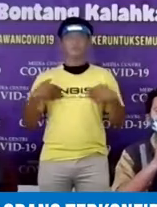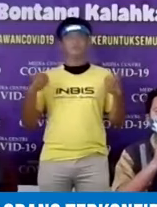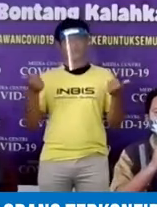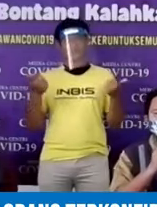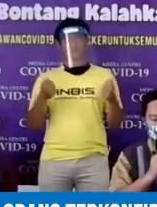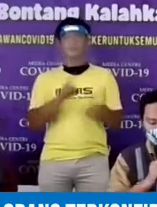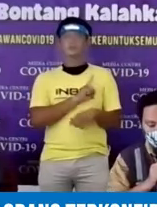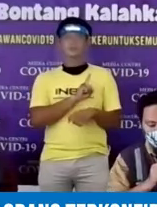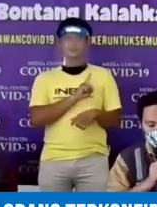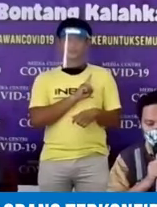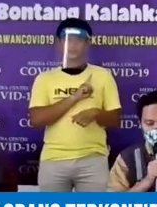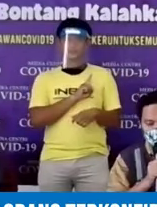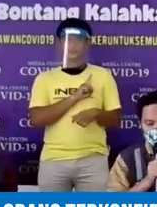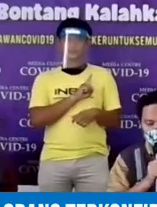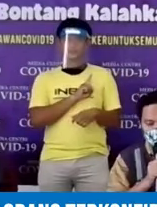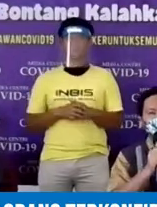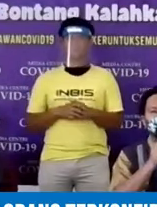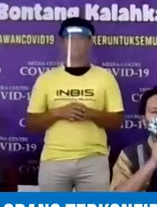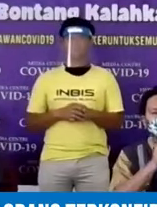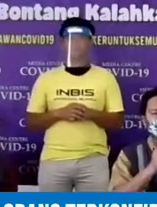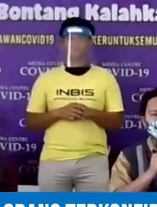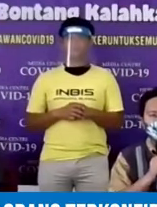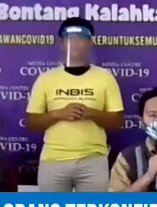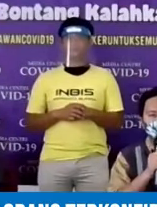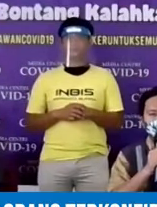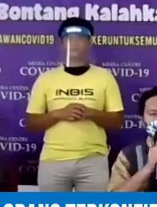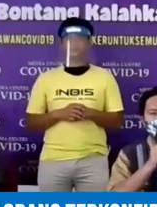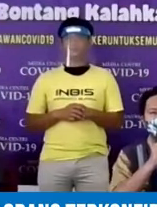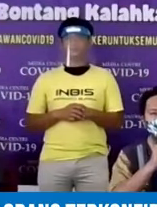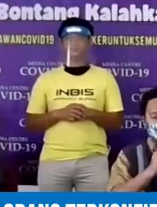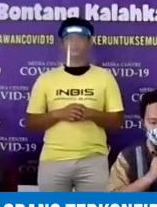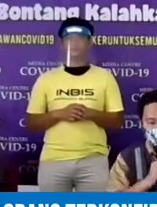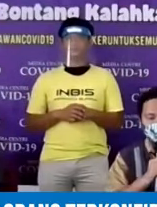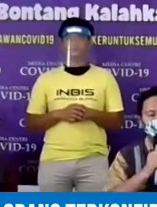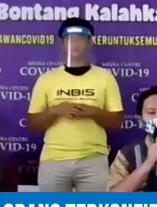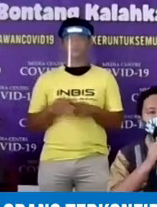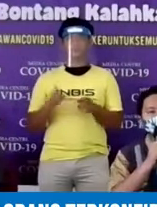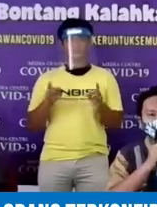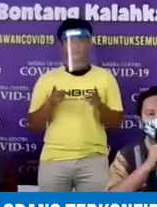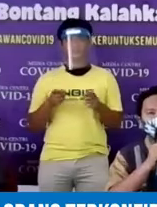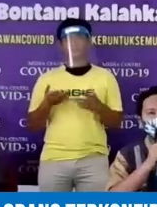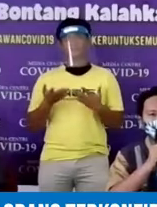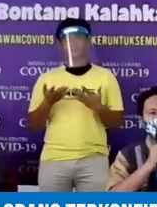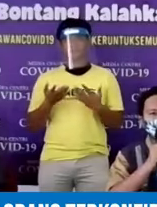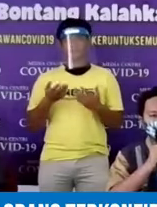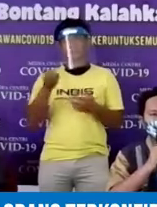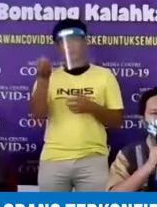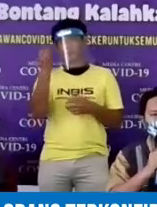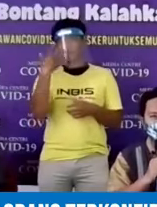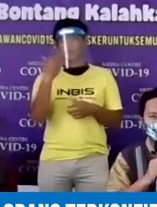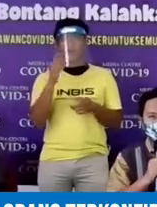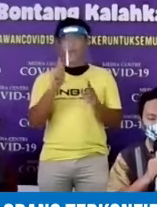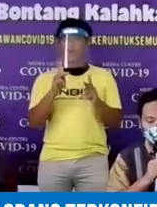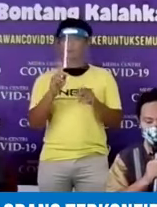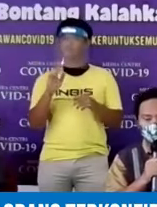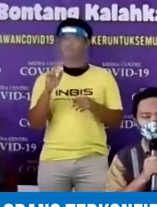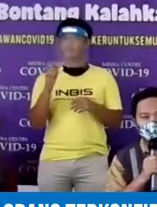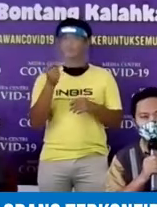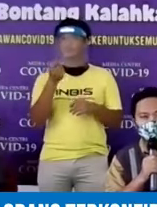desease artinya pada saat tertentu seseorang tanpa di absen sekalipun sebenarnya bisa sembuh sendiri